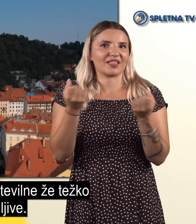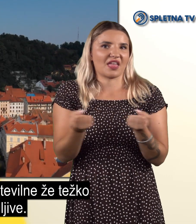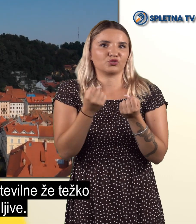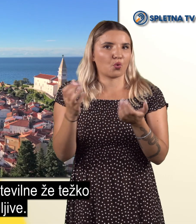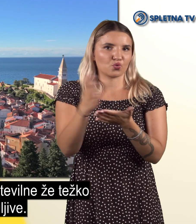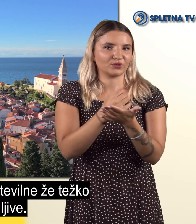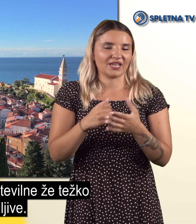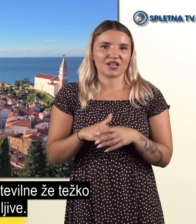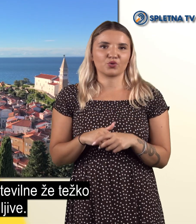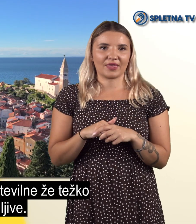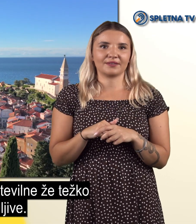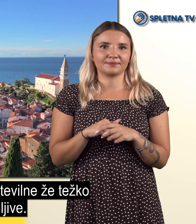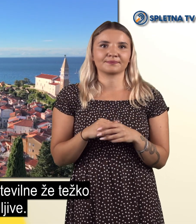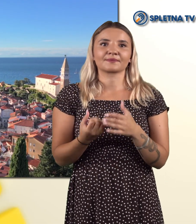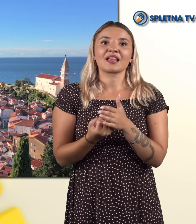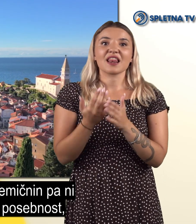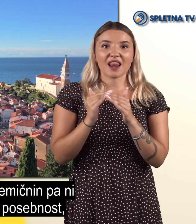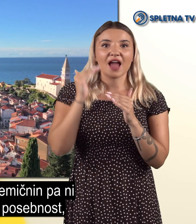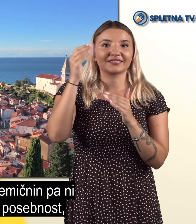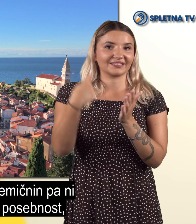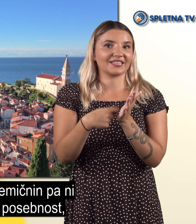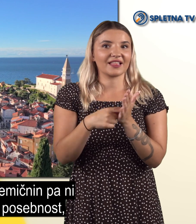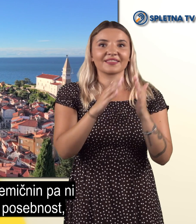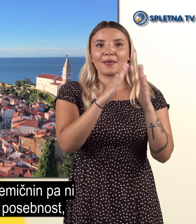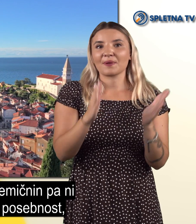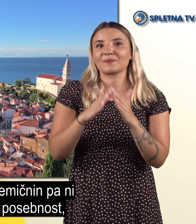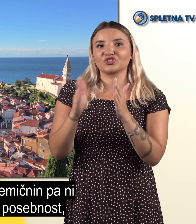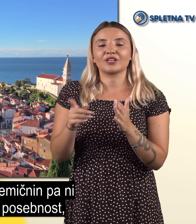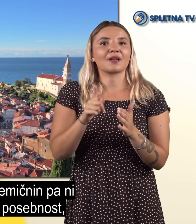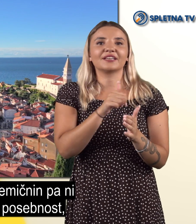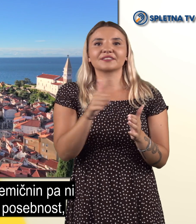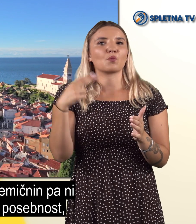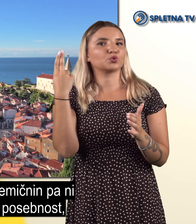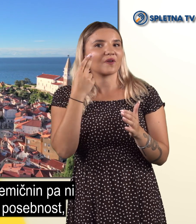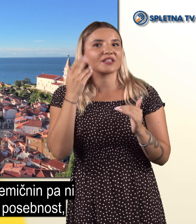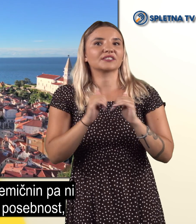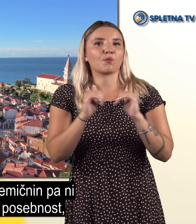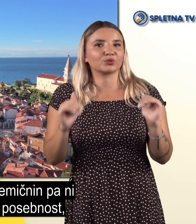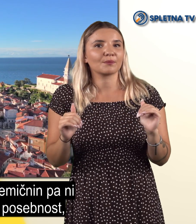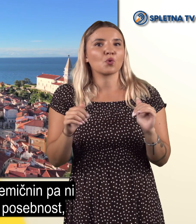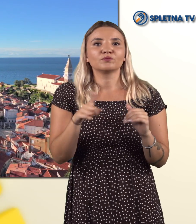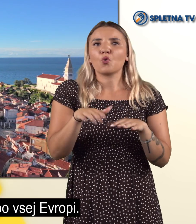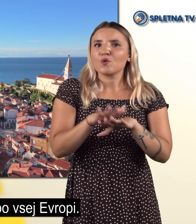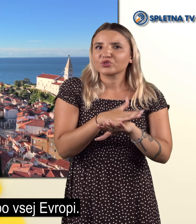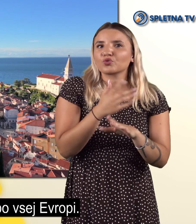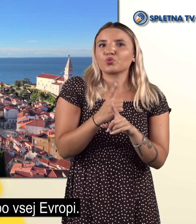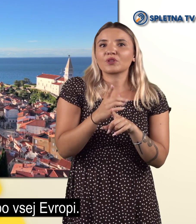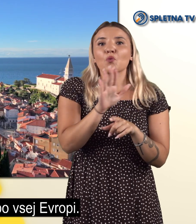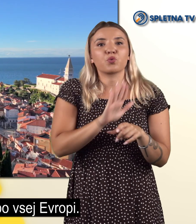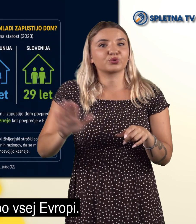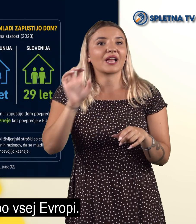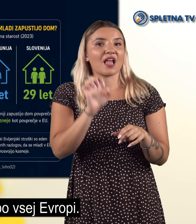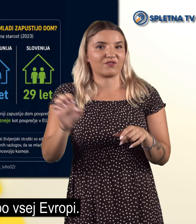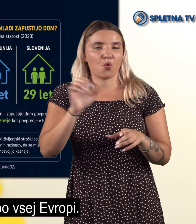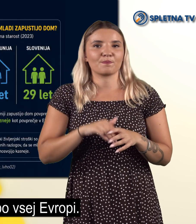težko dosegljive. Rast cen nepremičnin pa ni le slovenska posebnost, saj jo občutijo po vsej Evropi.